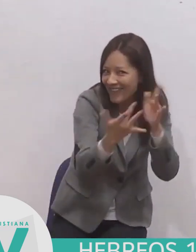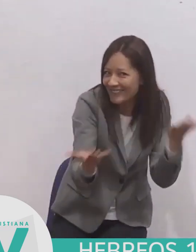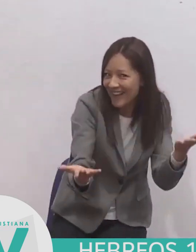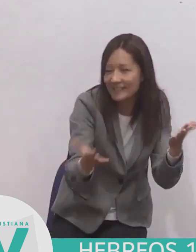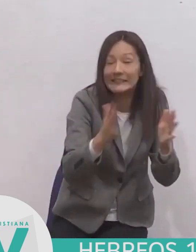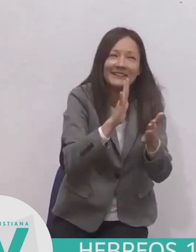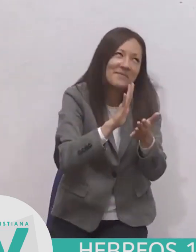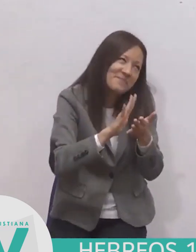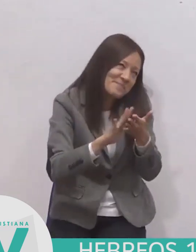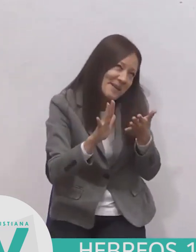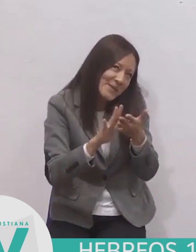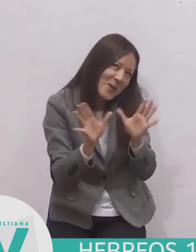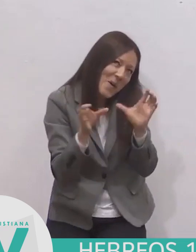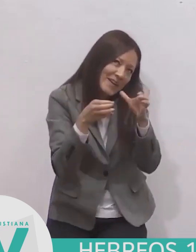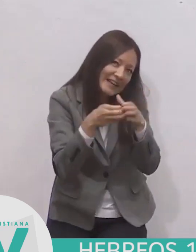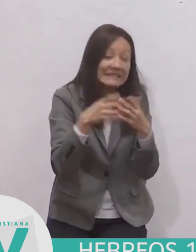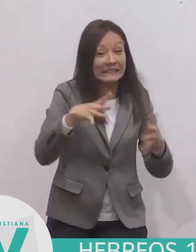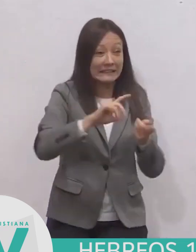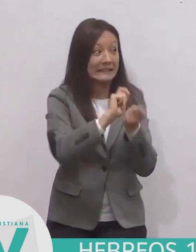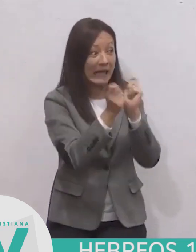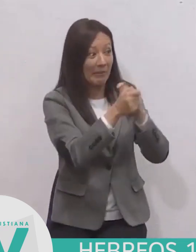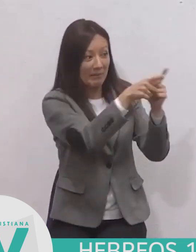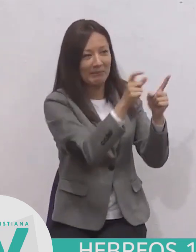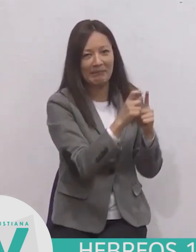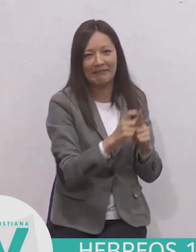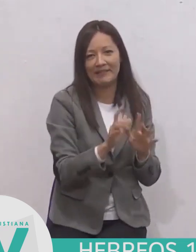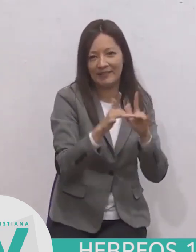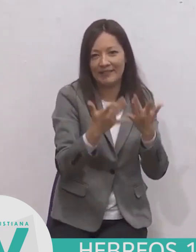de congregarnos. Nos va a tocar cambiar la Biblia.